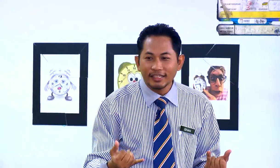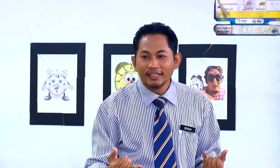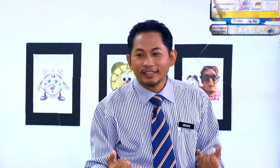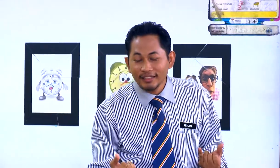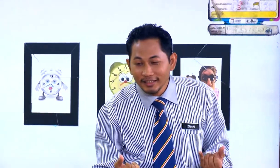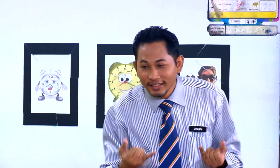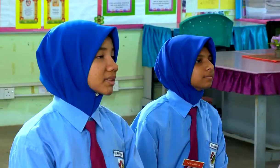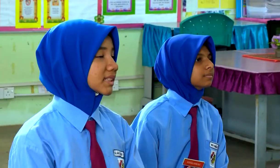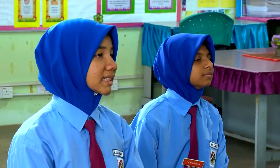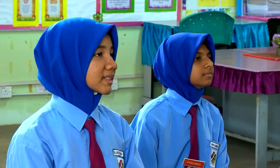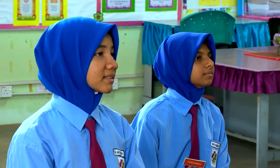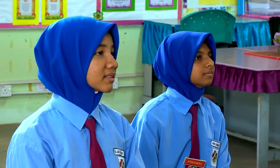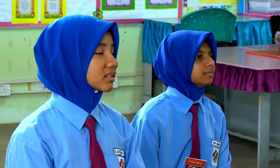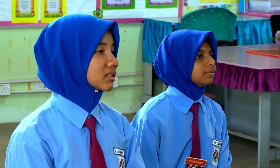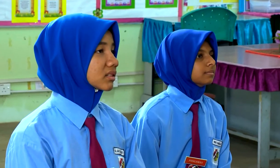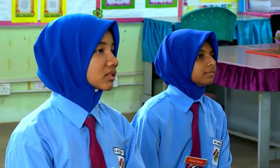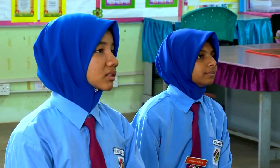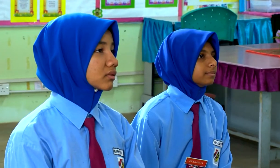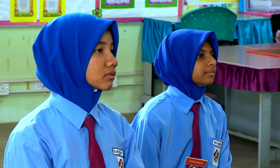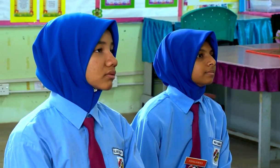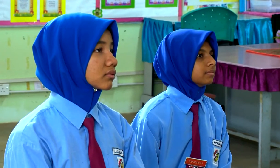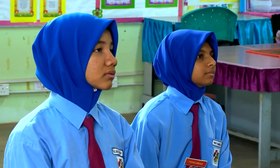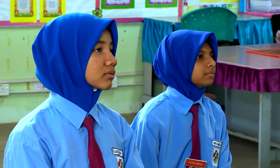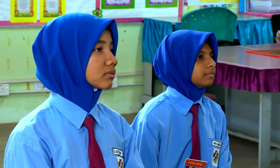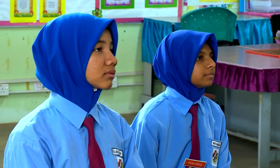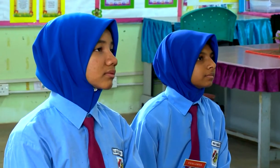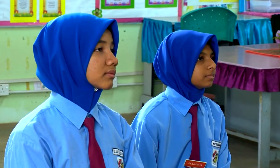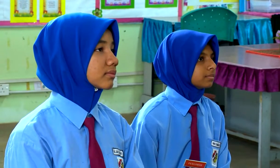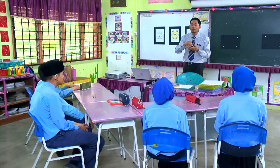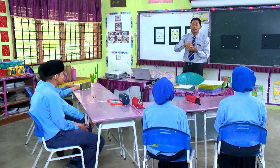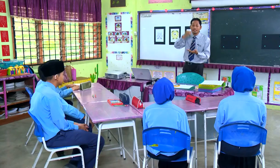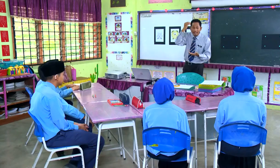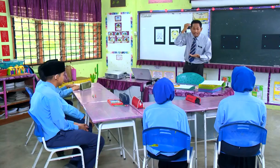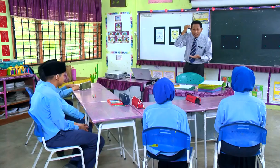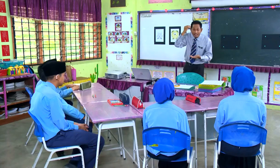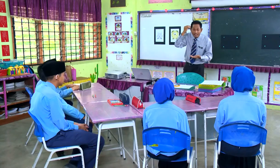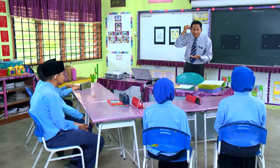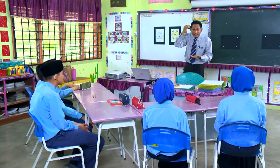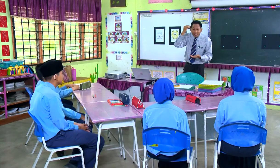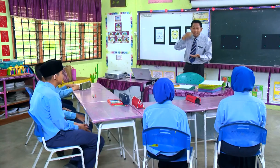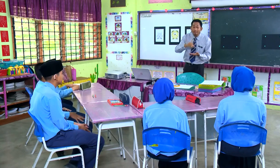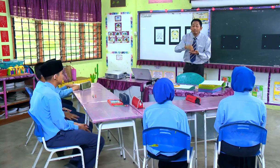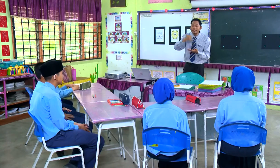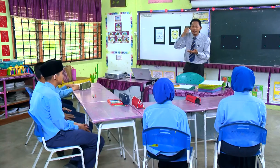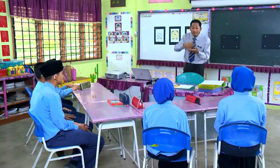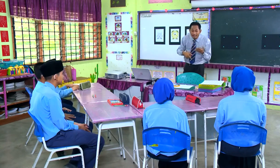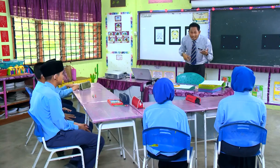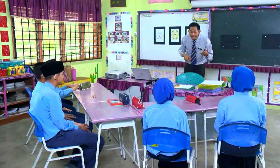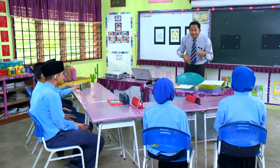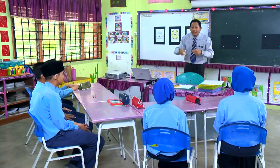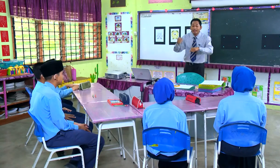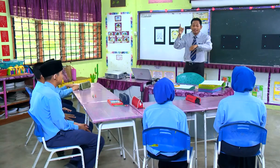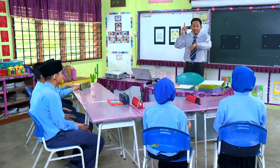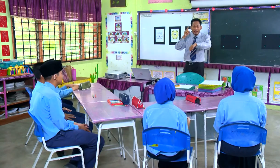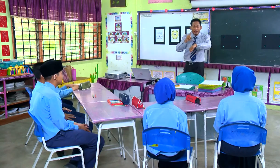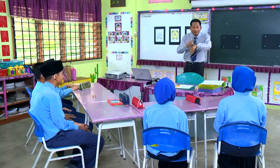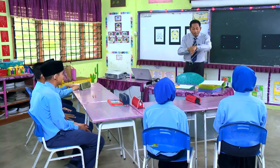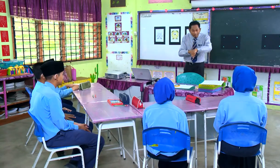kita semua mahu belajar belajar apa? Tentang